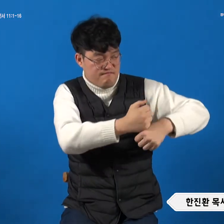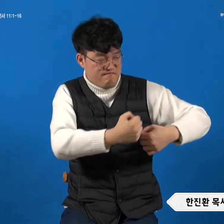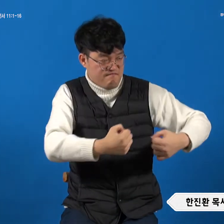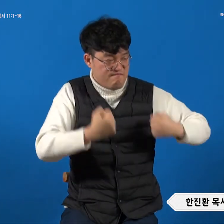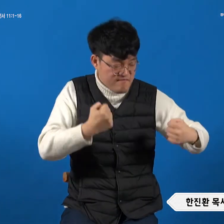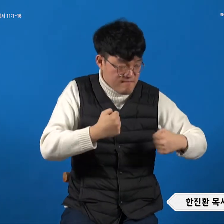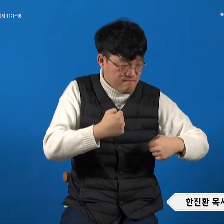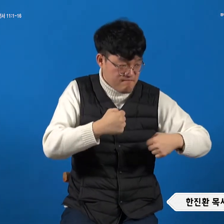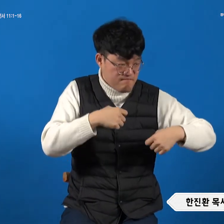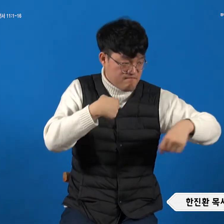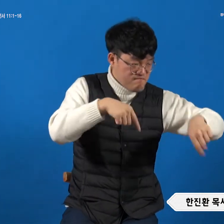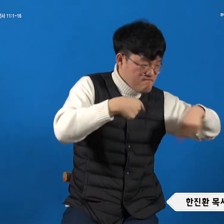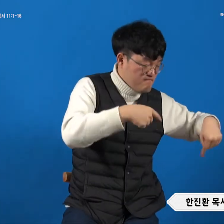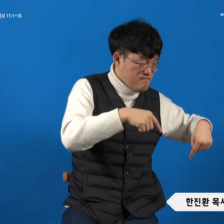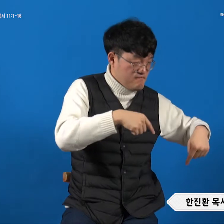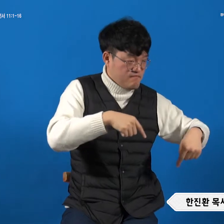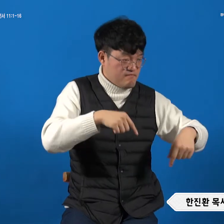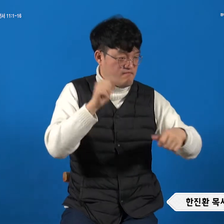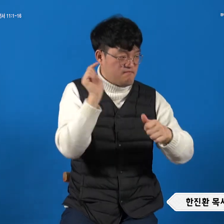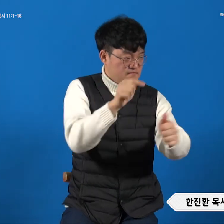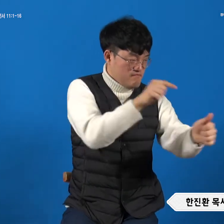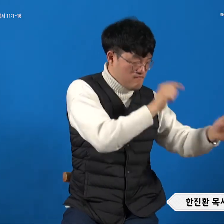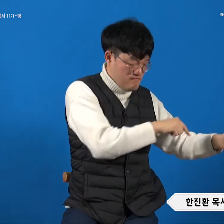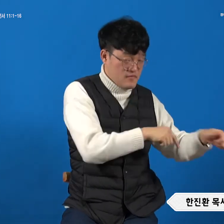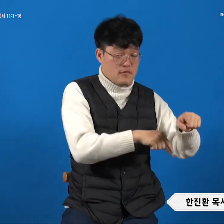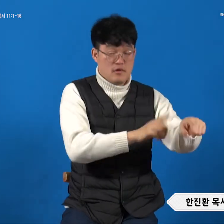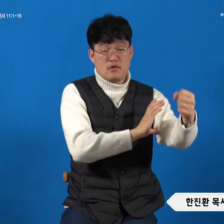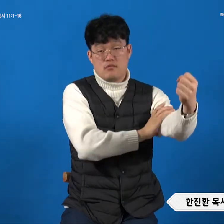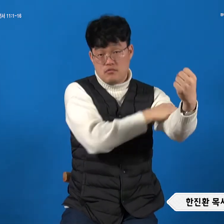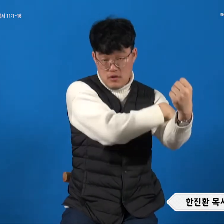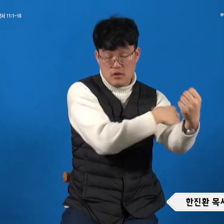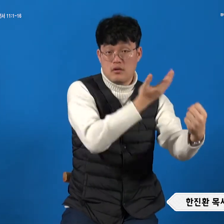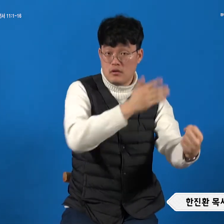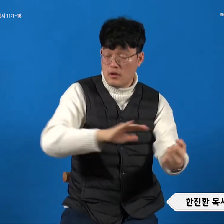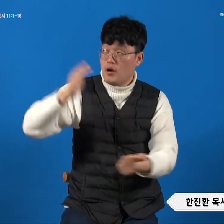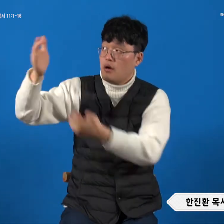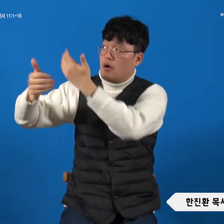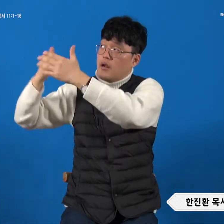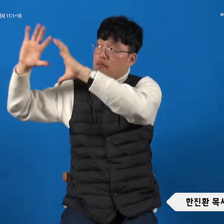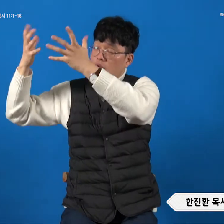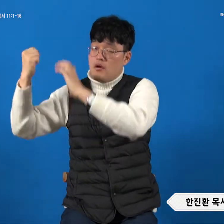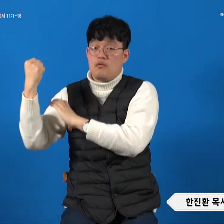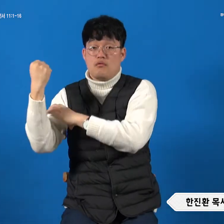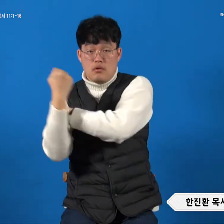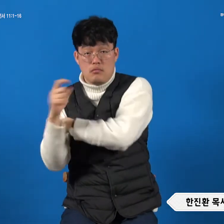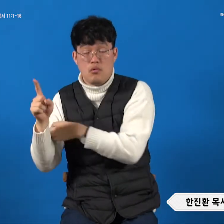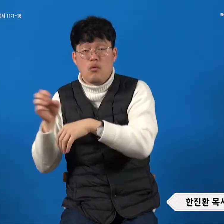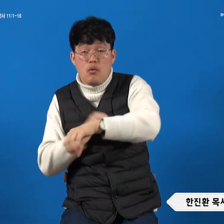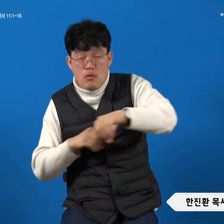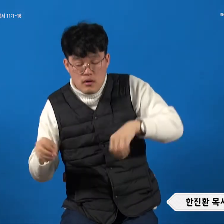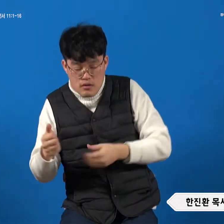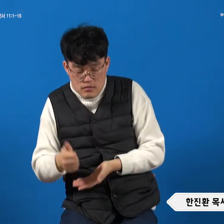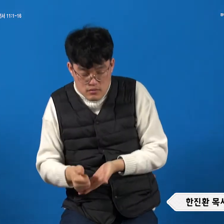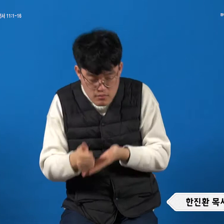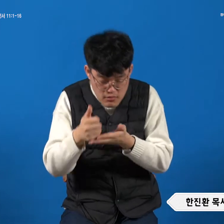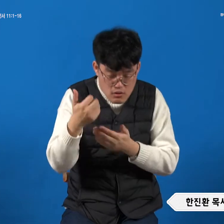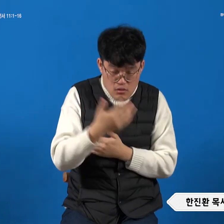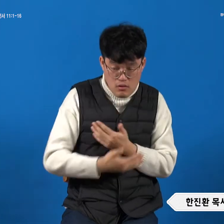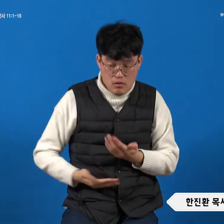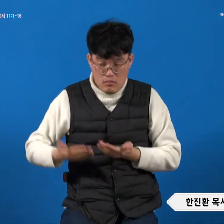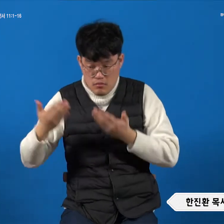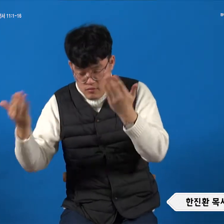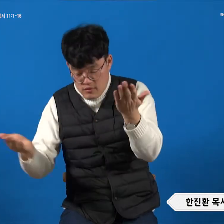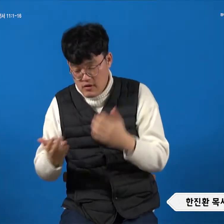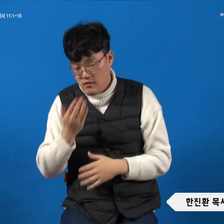굴림하고 세도를 부리고 부려먹고 하는 그런 것이 권위이지만은 하나님 나라의 권위는